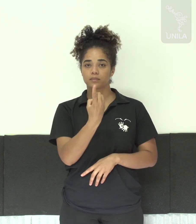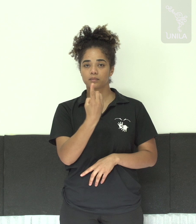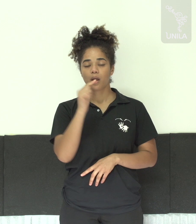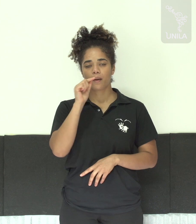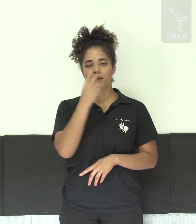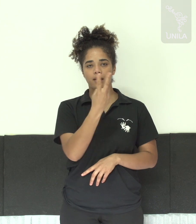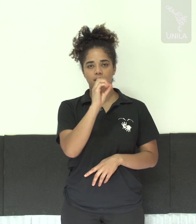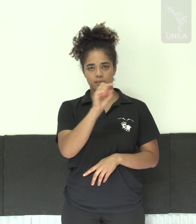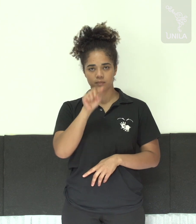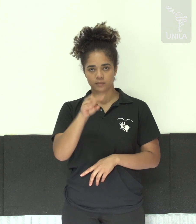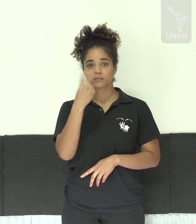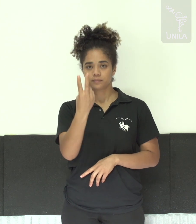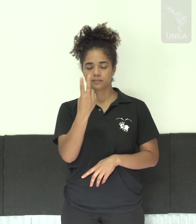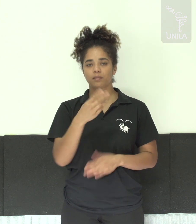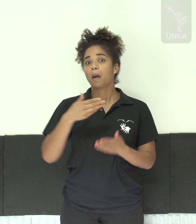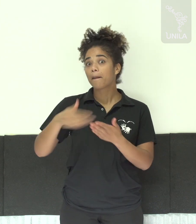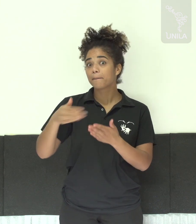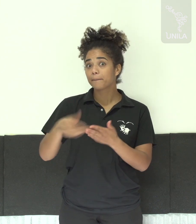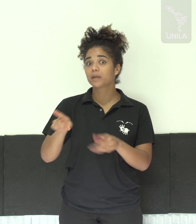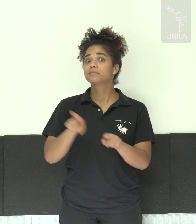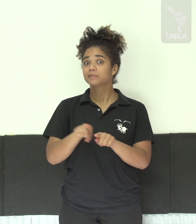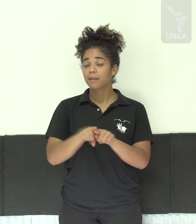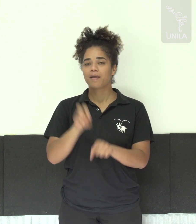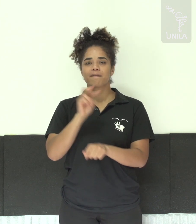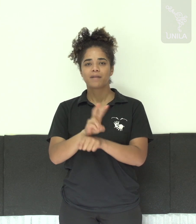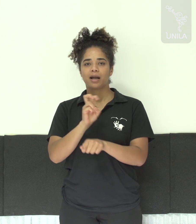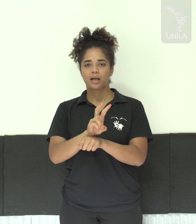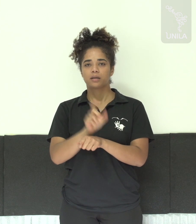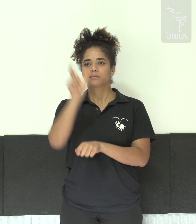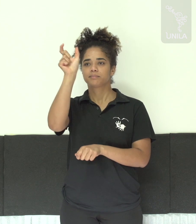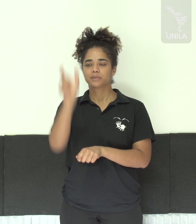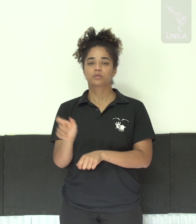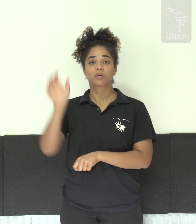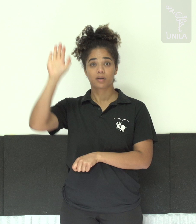10.2. Perderá ainda o direito à vaga o candidato que